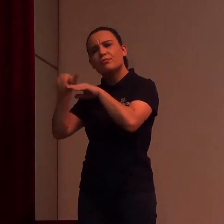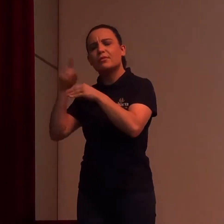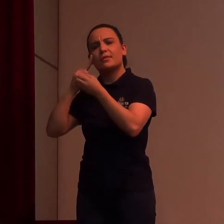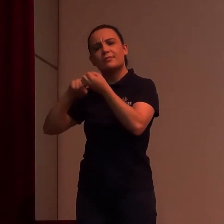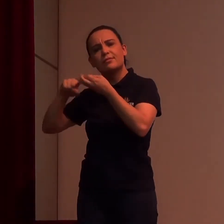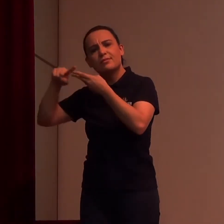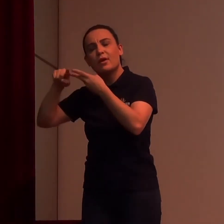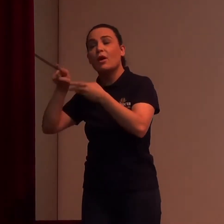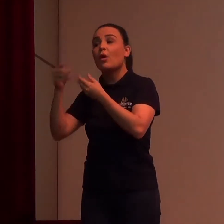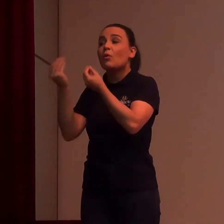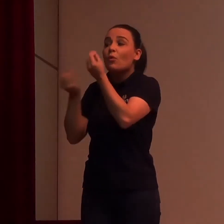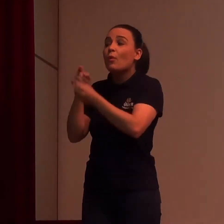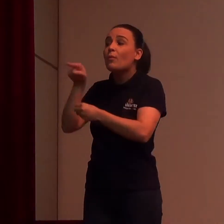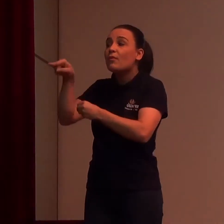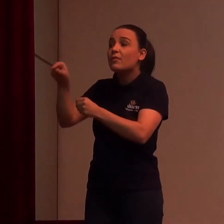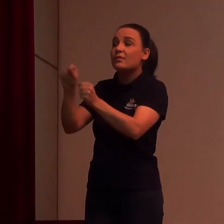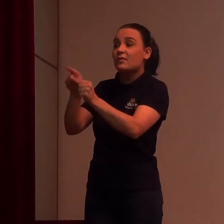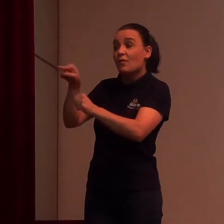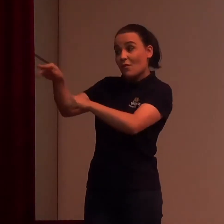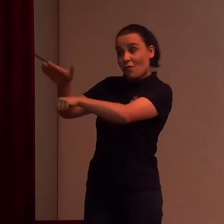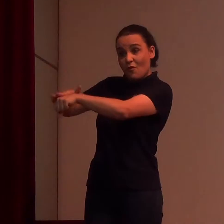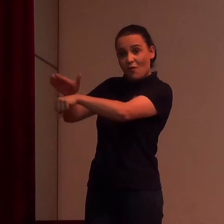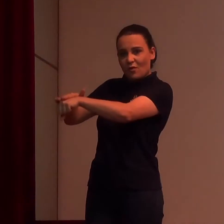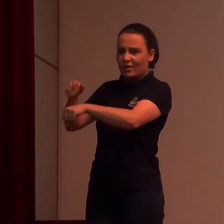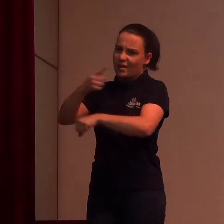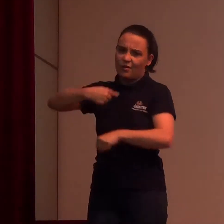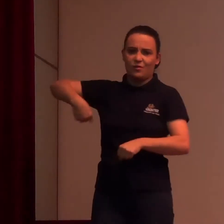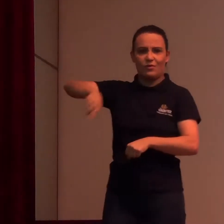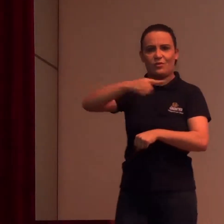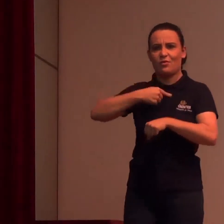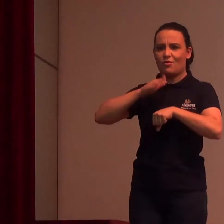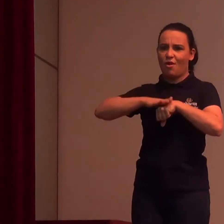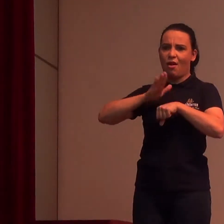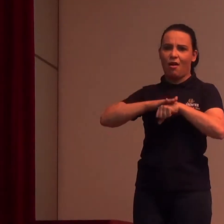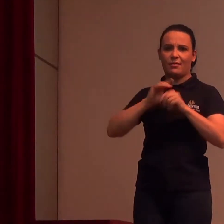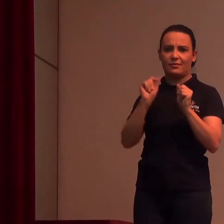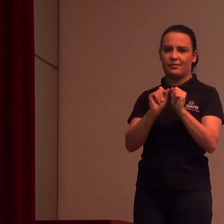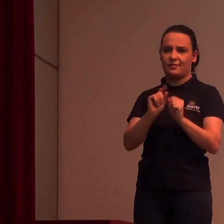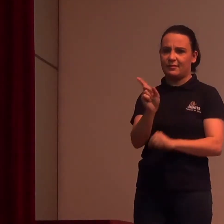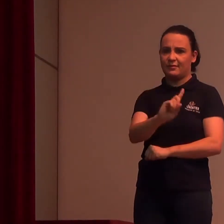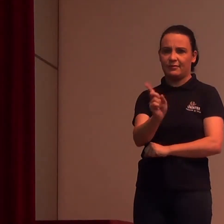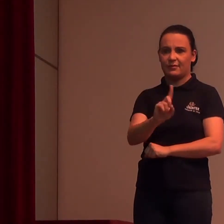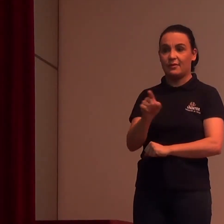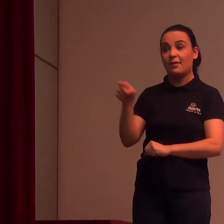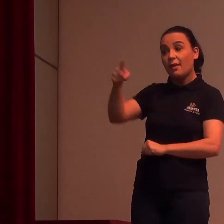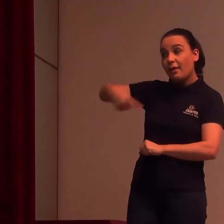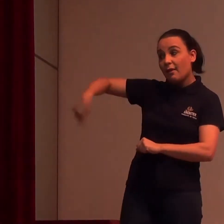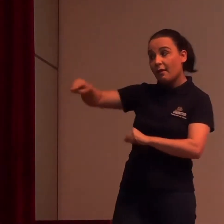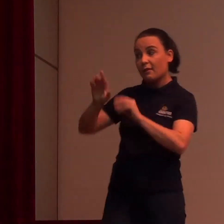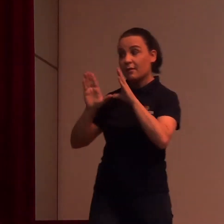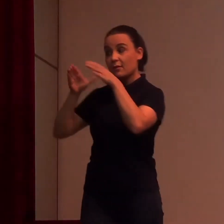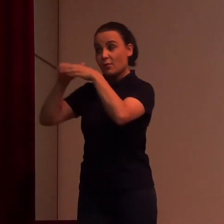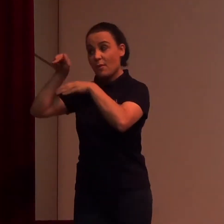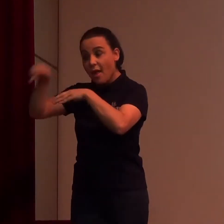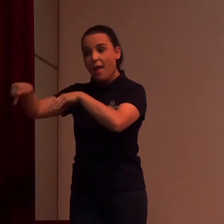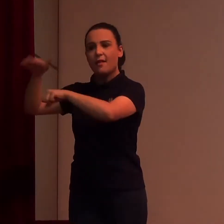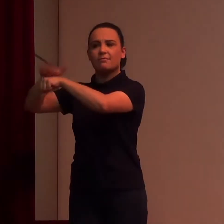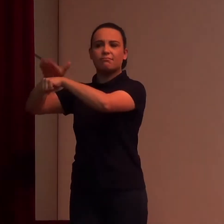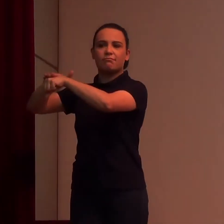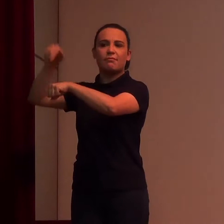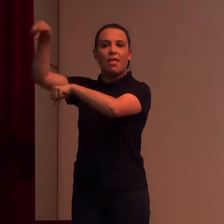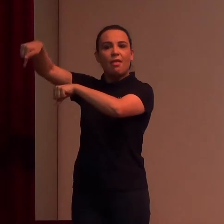produzir em formato acessível. E sempre fazendo essa apresentação de que é uma parcela, é um nicho de mercado. Você tem